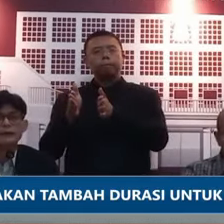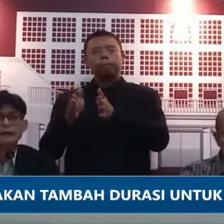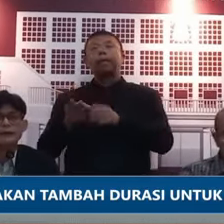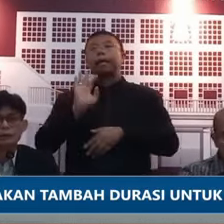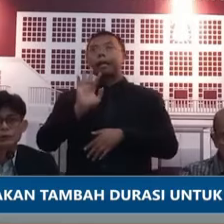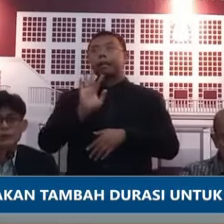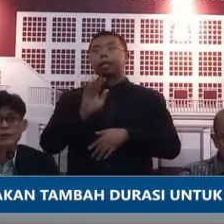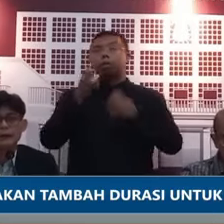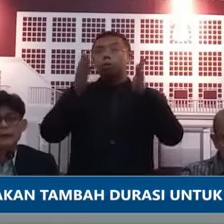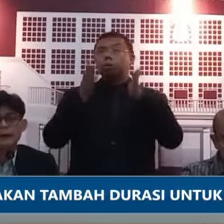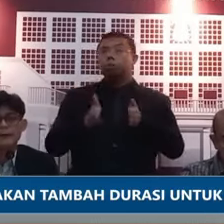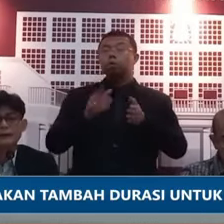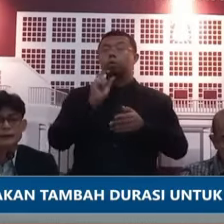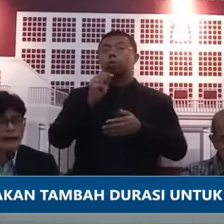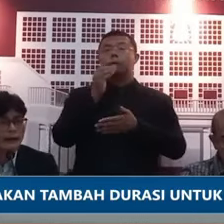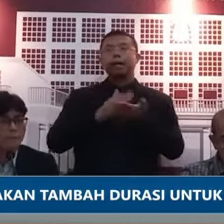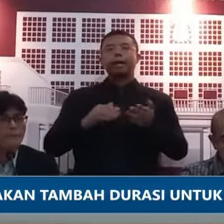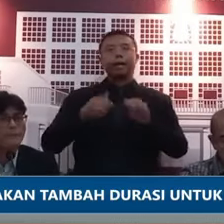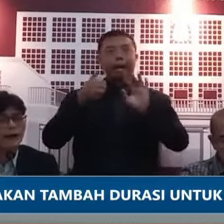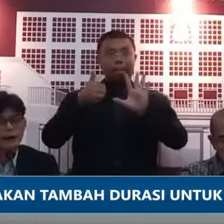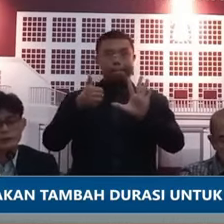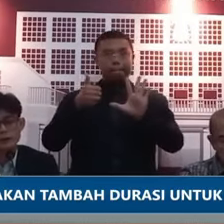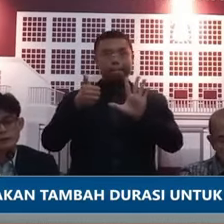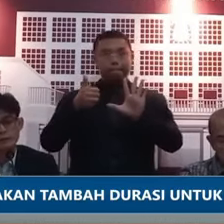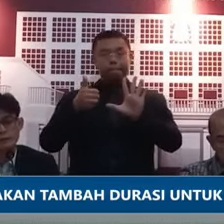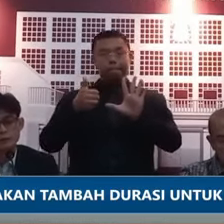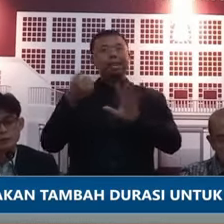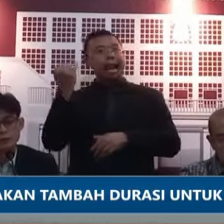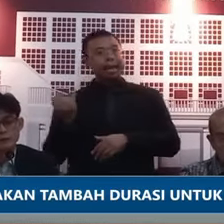JCC Senayan pukul 7 malam nanti.